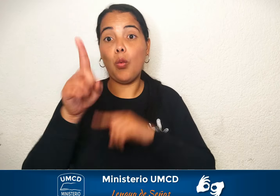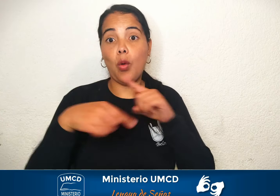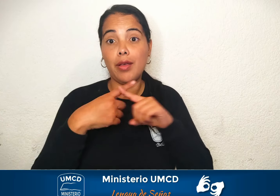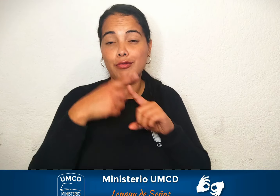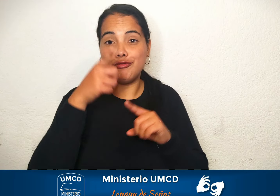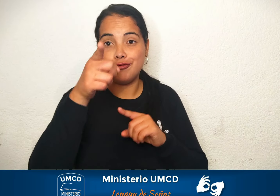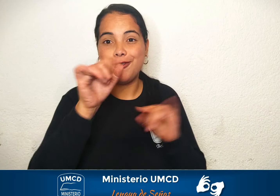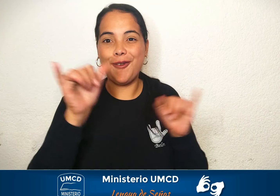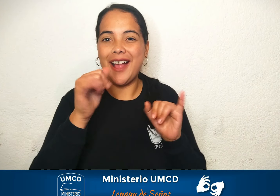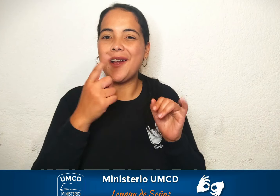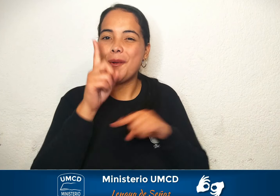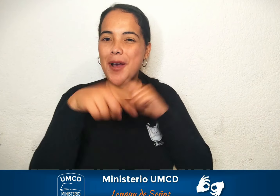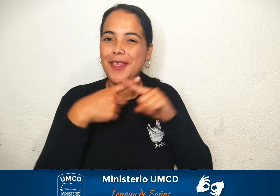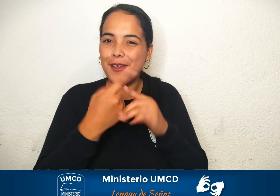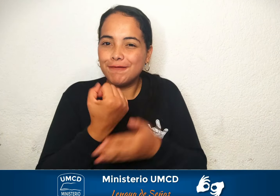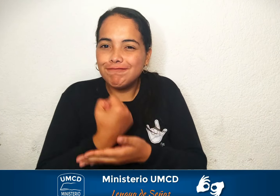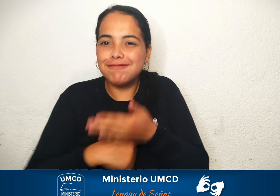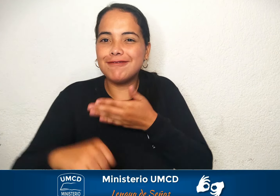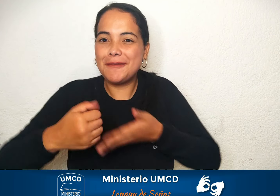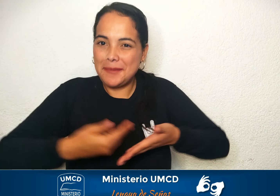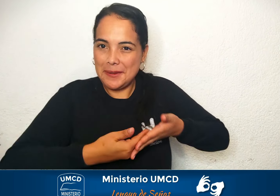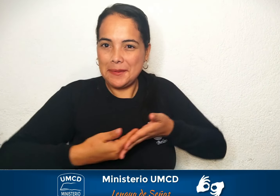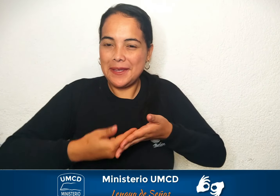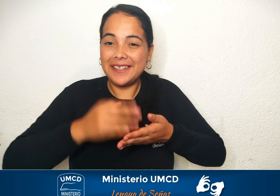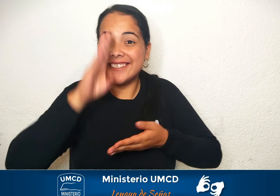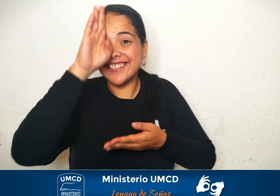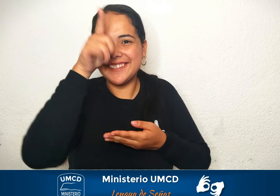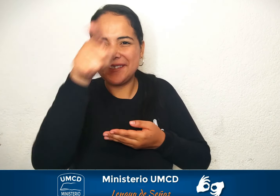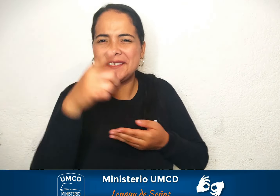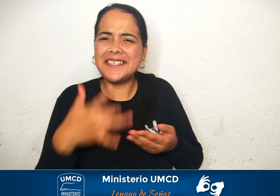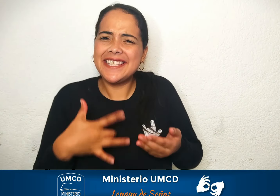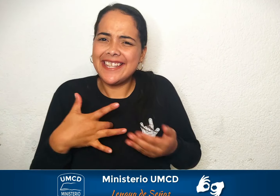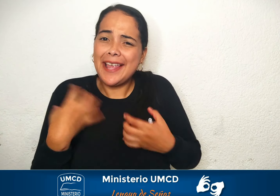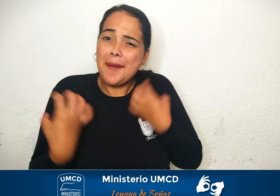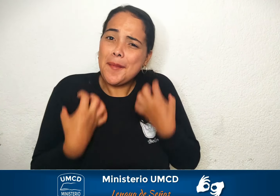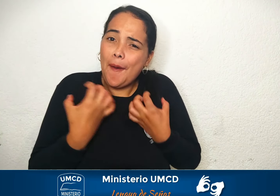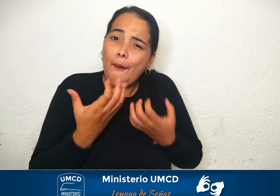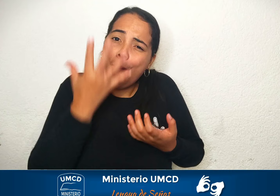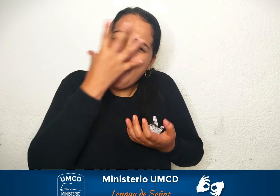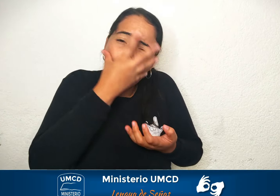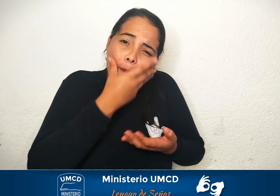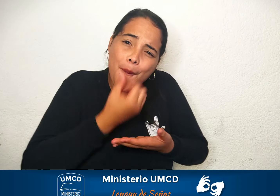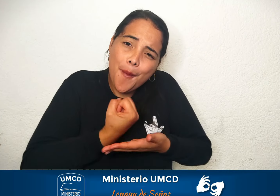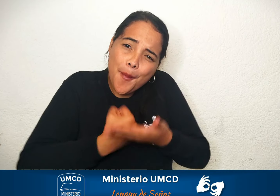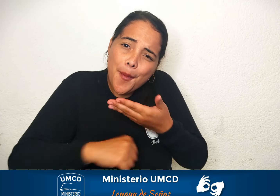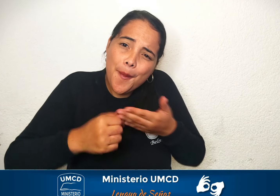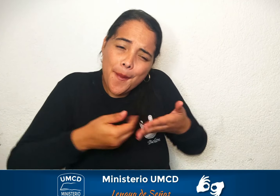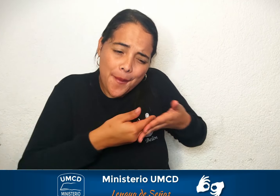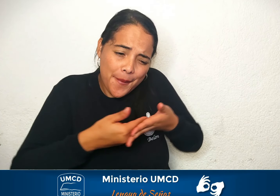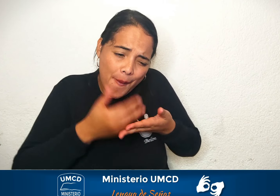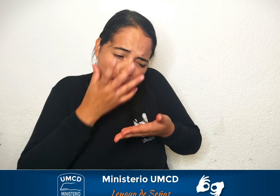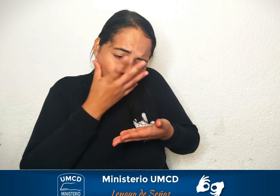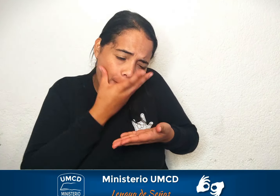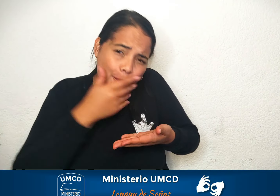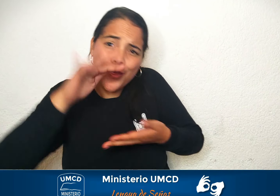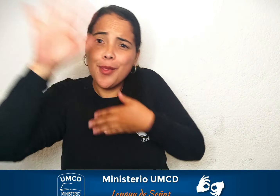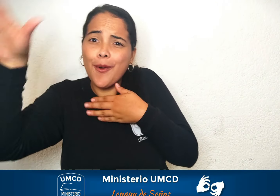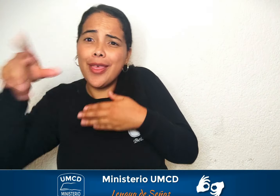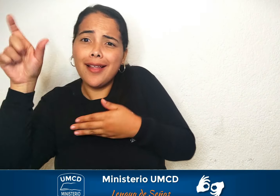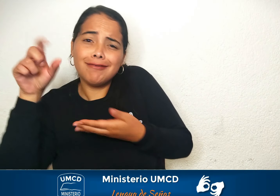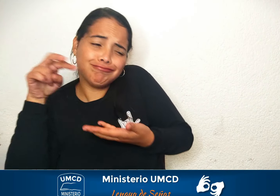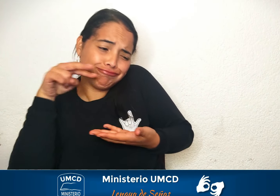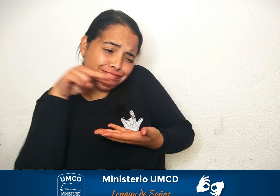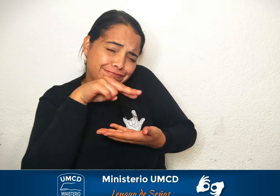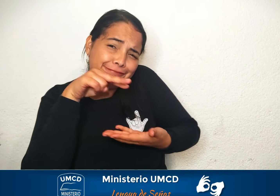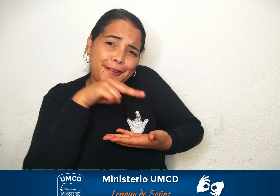El nacimiento de un bebé siempre va a traer gran emoción a un hogar. Cuando nace el bebé, las personas miran